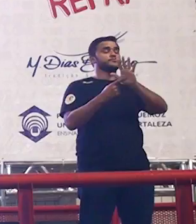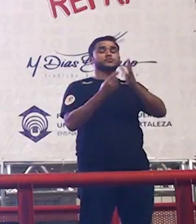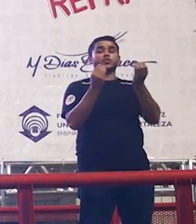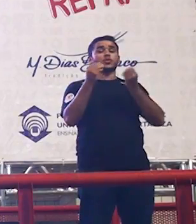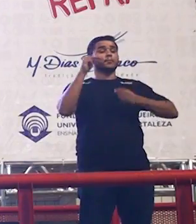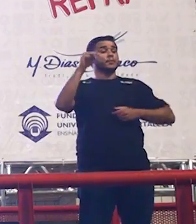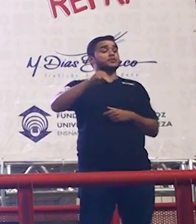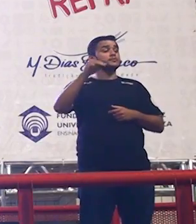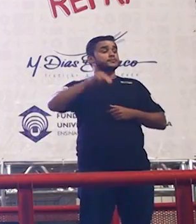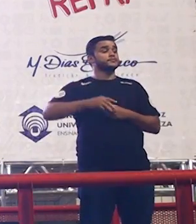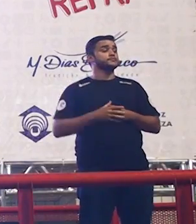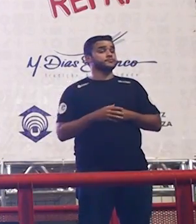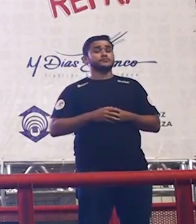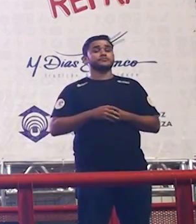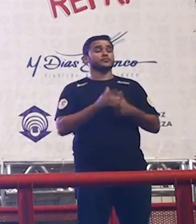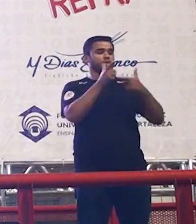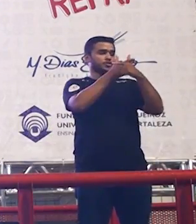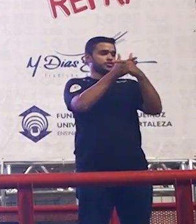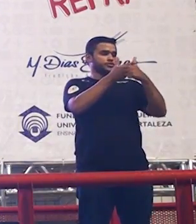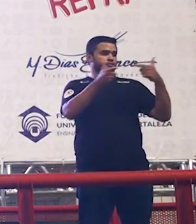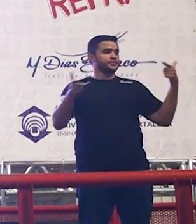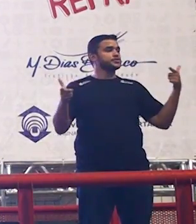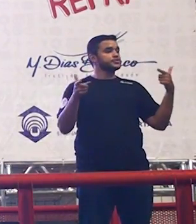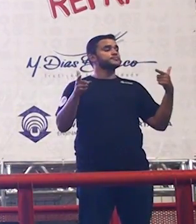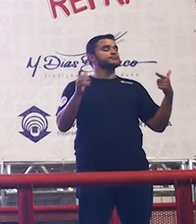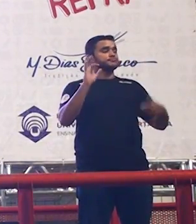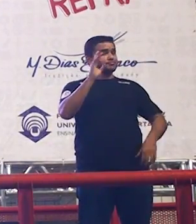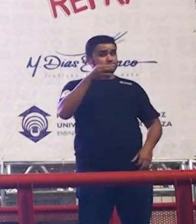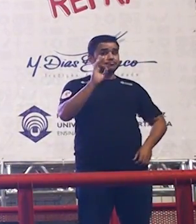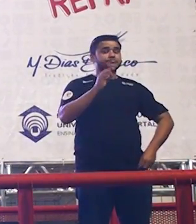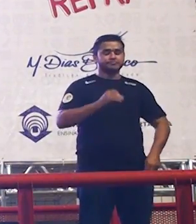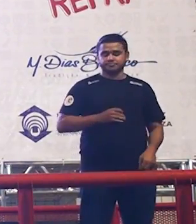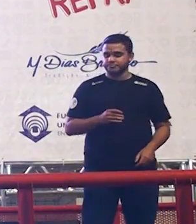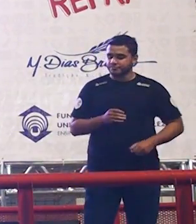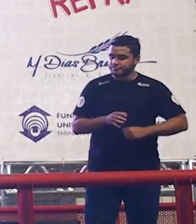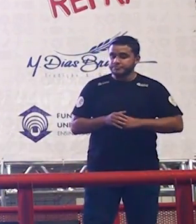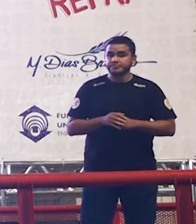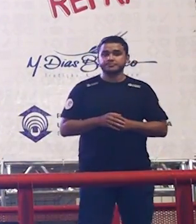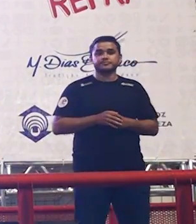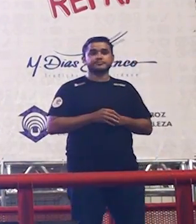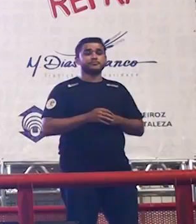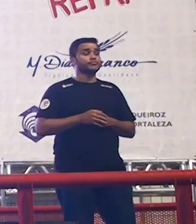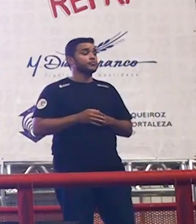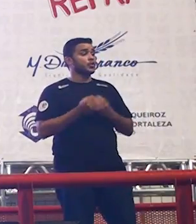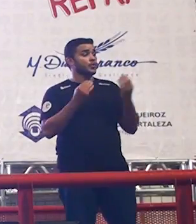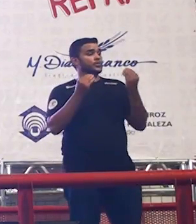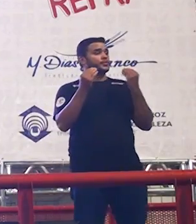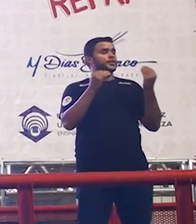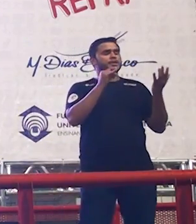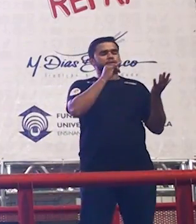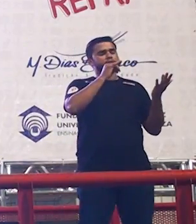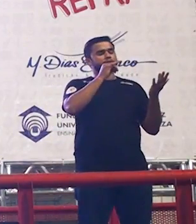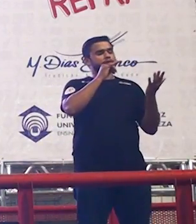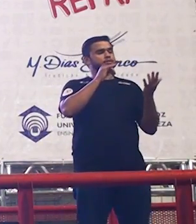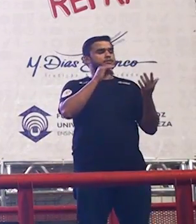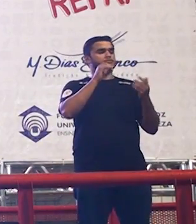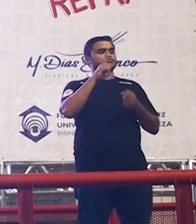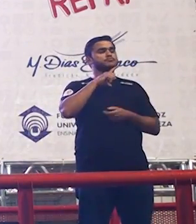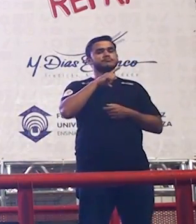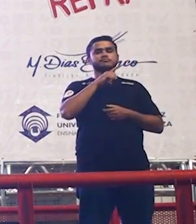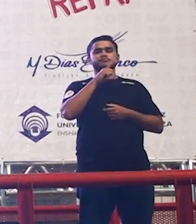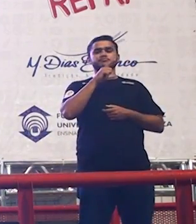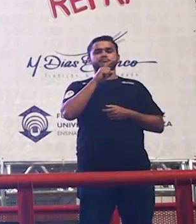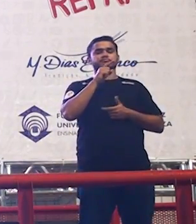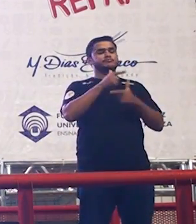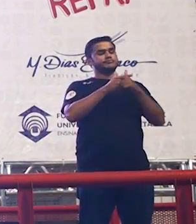matematicamente? Uma divisão, não é isso? Então, quando eu digo que a umidade relativa é